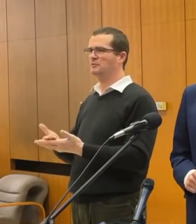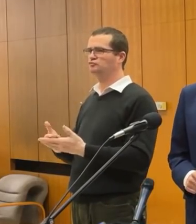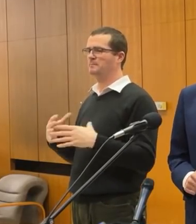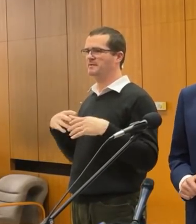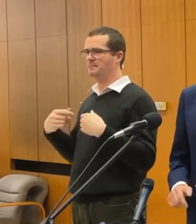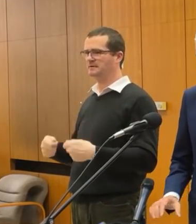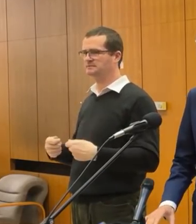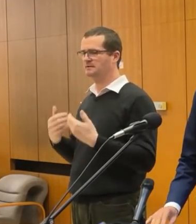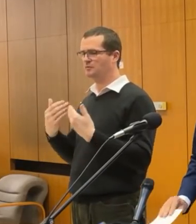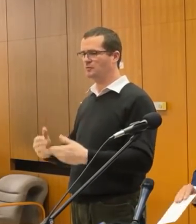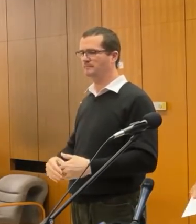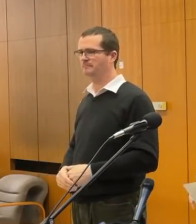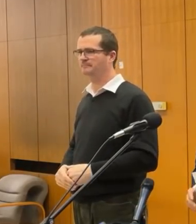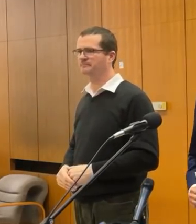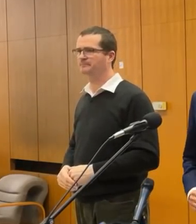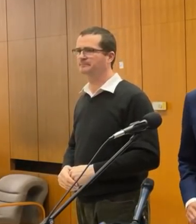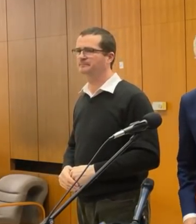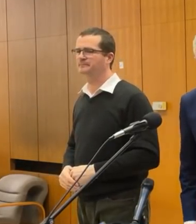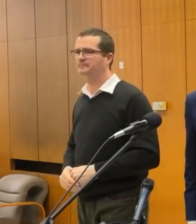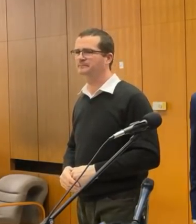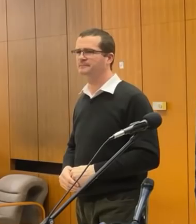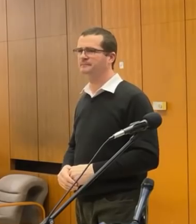pani prezidentke. Ďakujem.